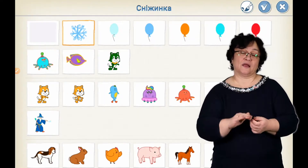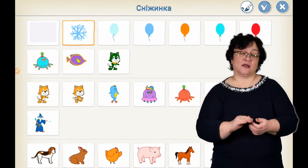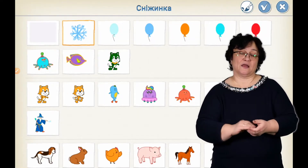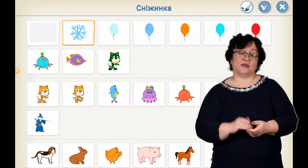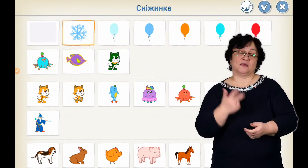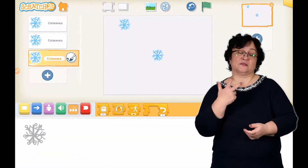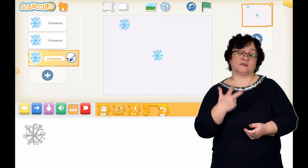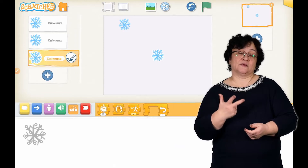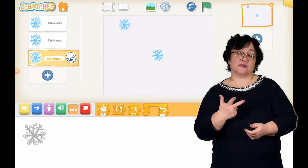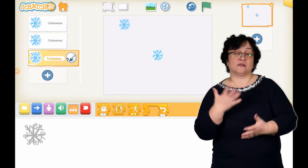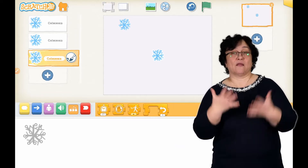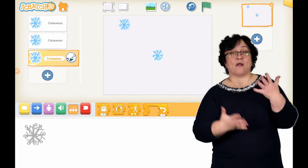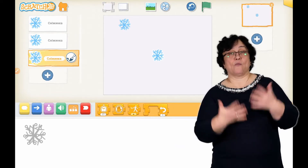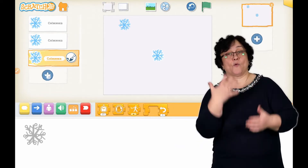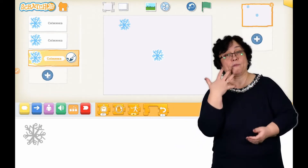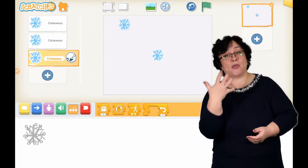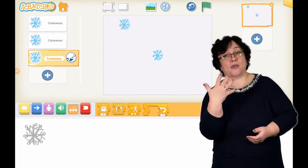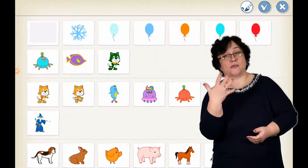Нехай